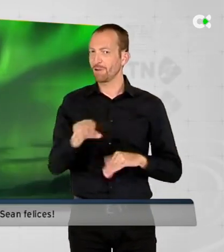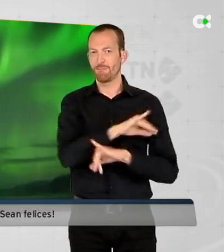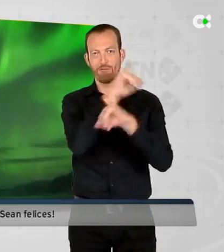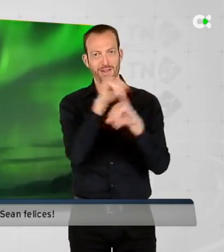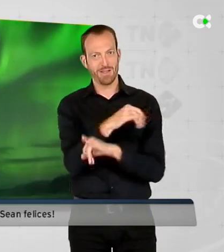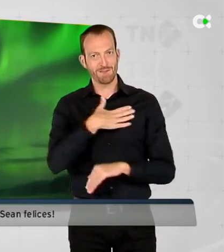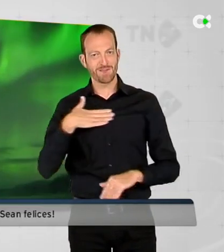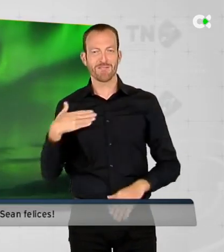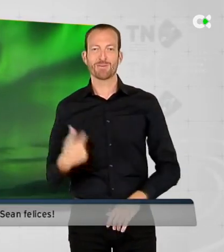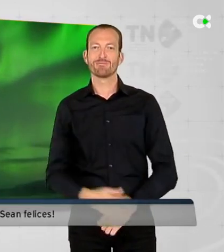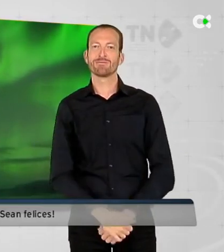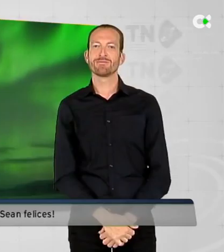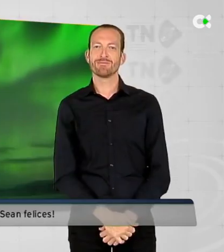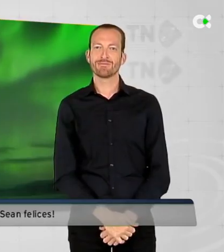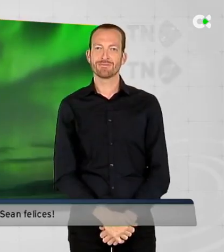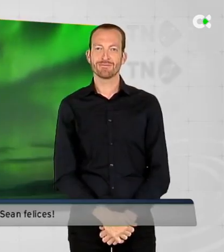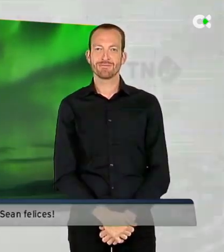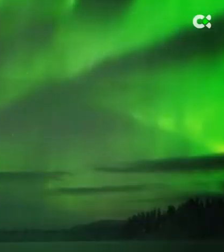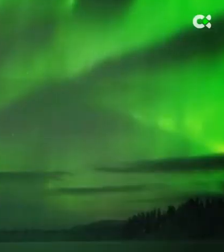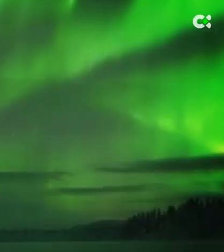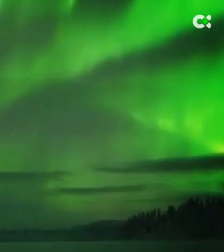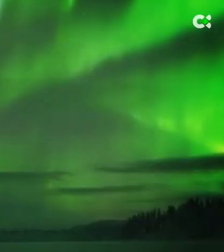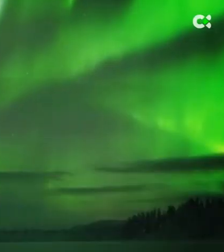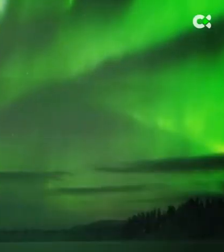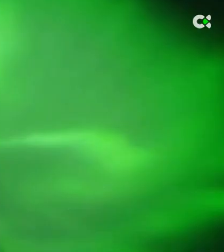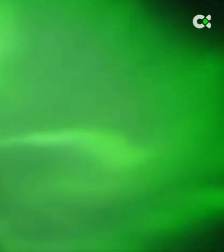felices que